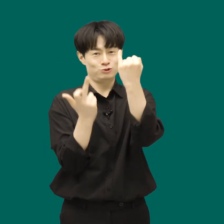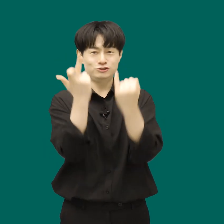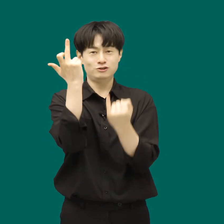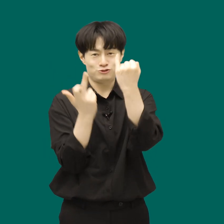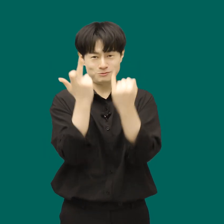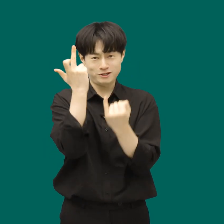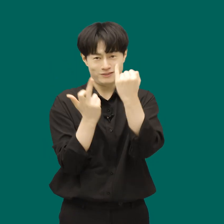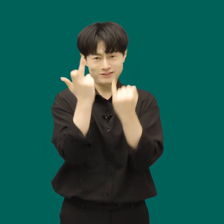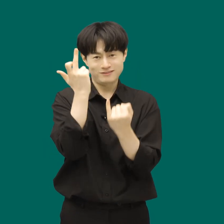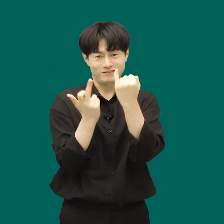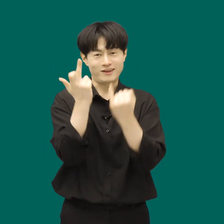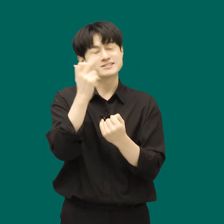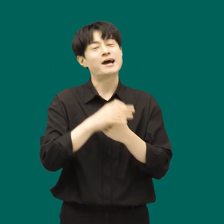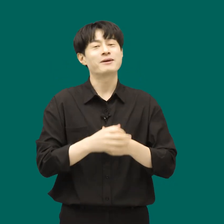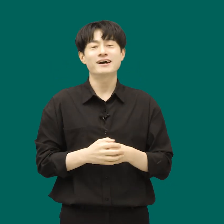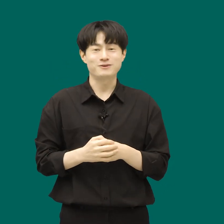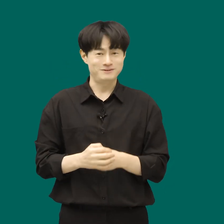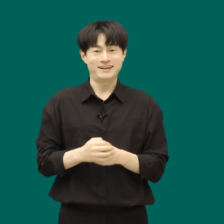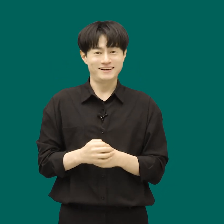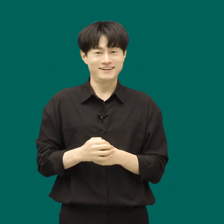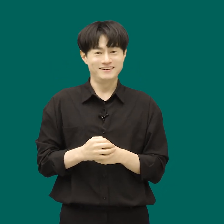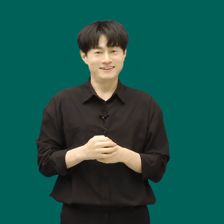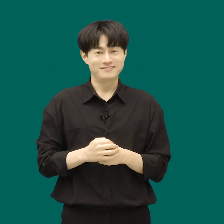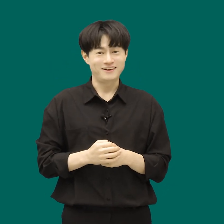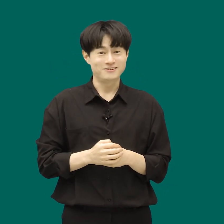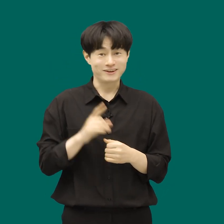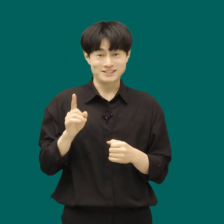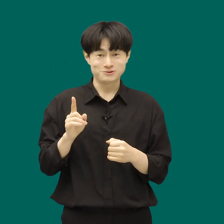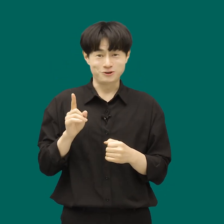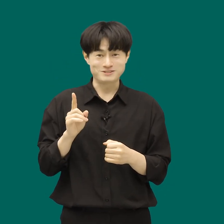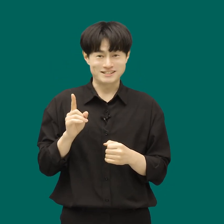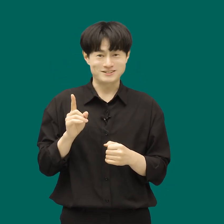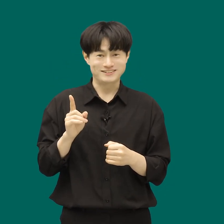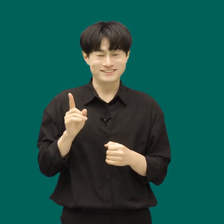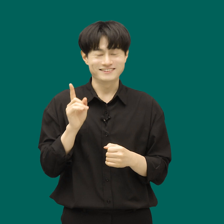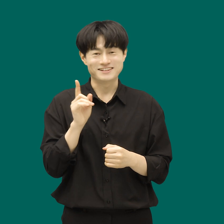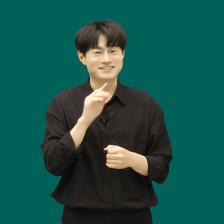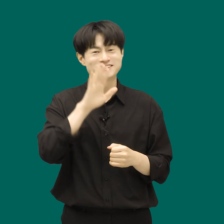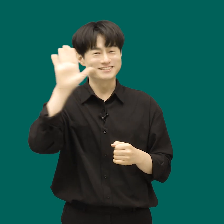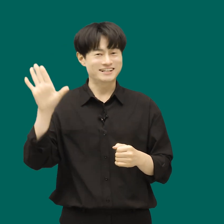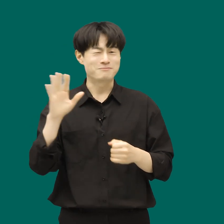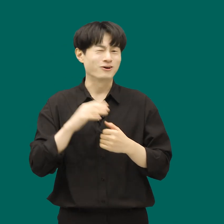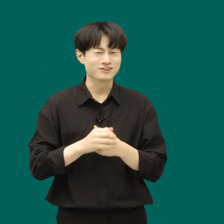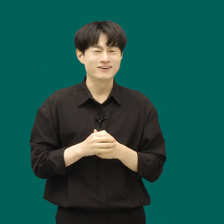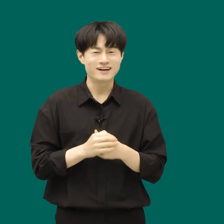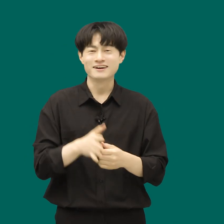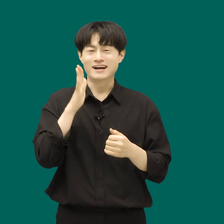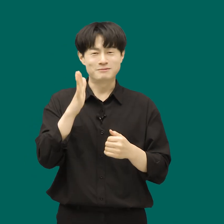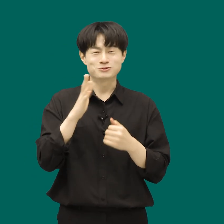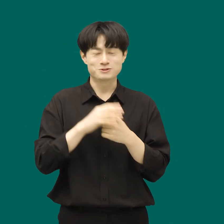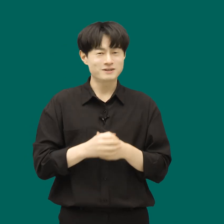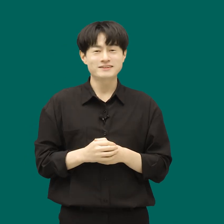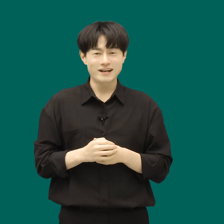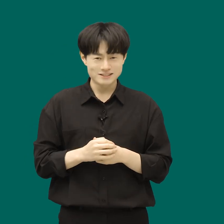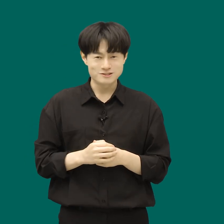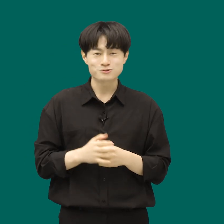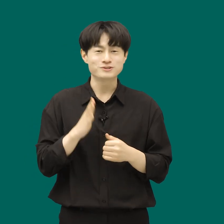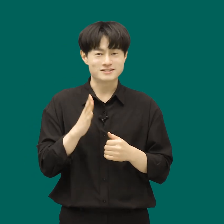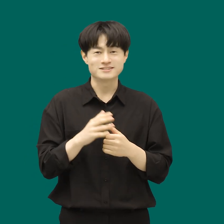흔들어 주시면 네, 자매가 됩니다. 네, 여기까지 또 어렵지 않죠. 네, 이전 시간에 배웠던 거라 아마 좀 쉽게 따라 하실 수 있으실